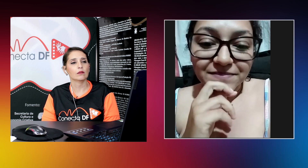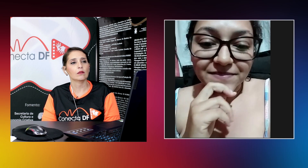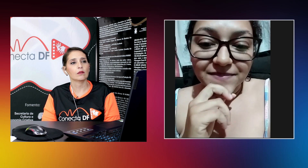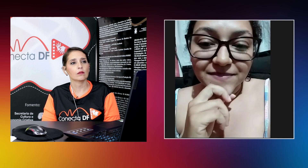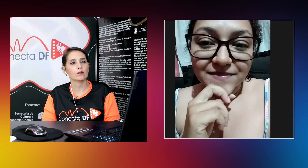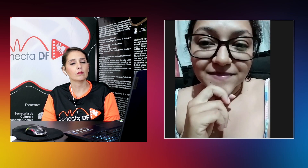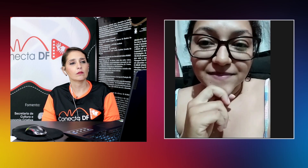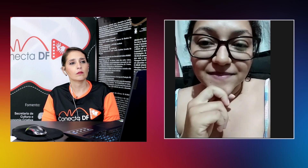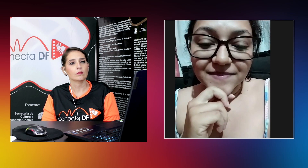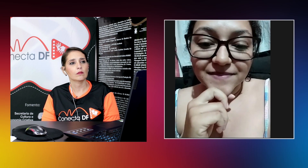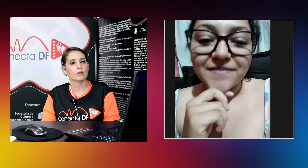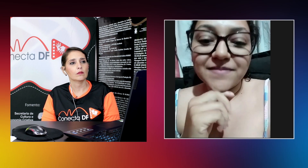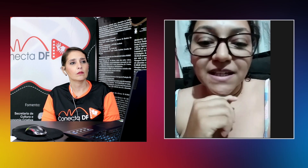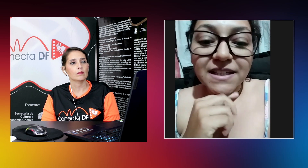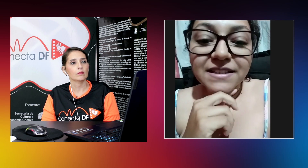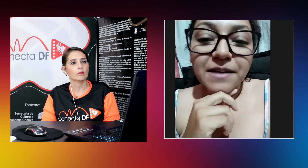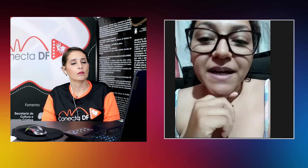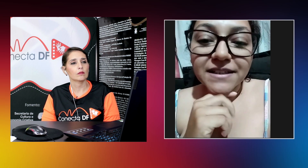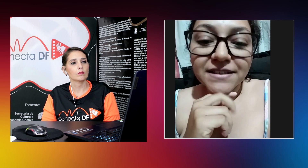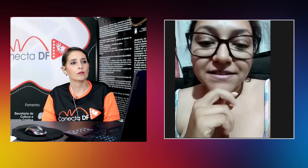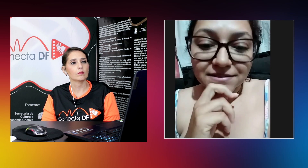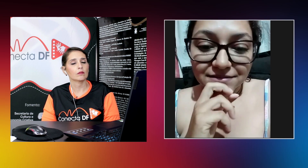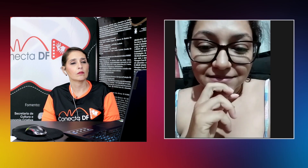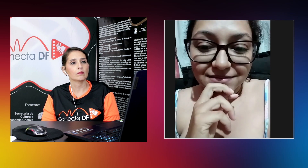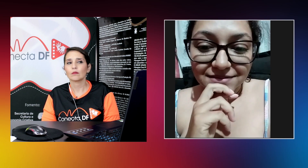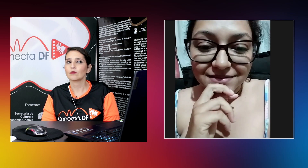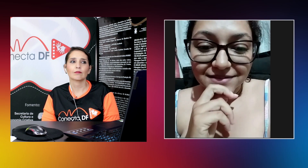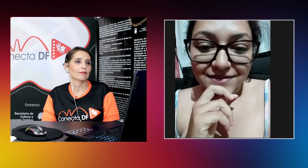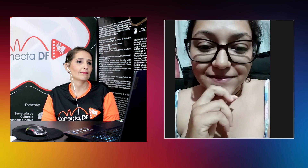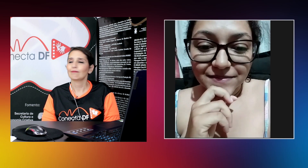tenha. e tamarina?